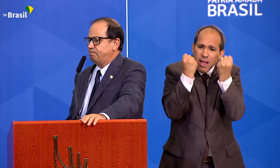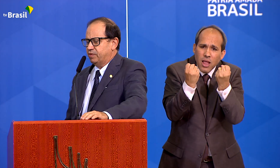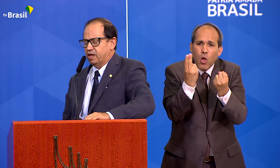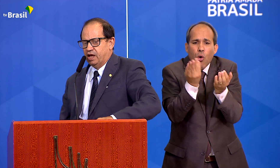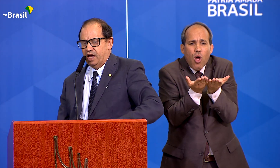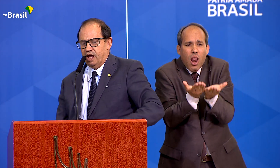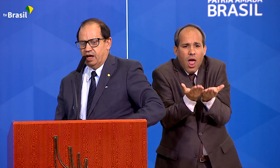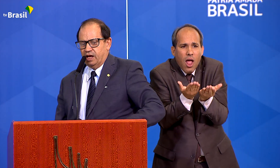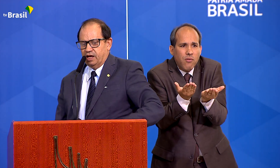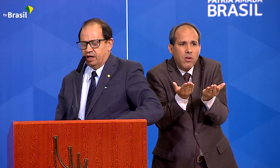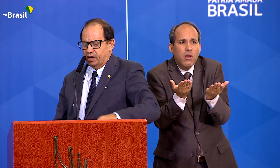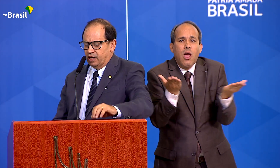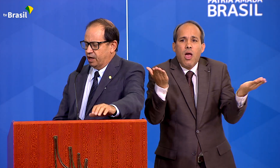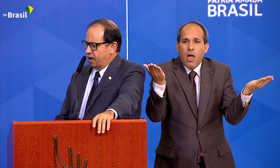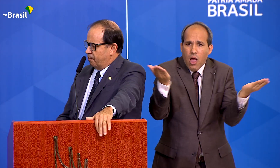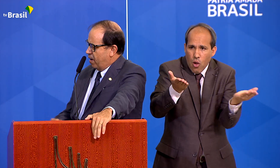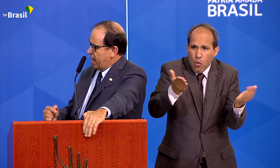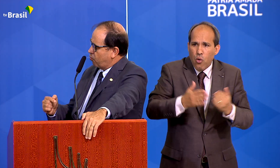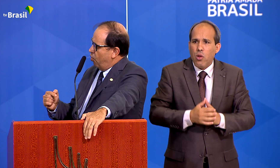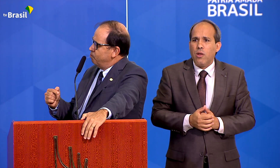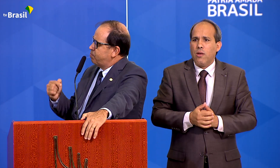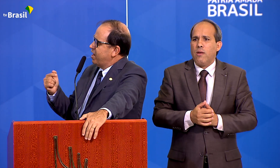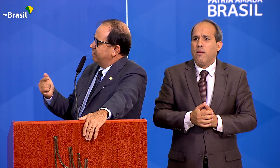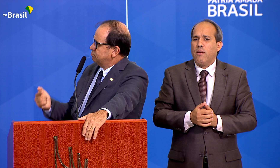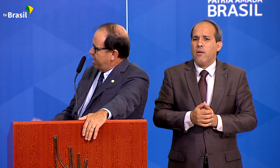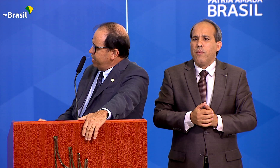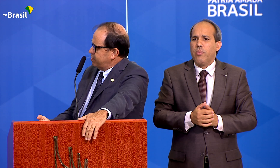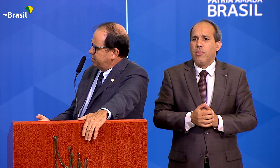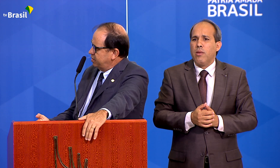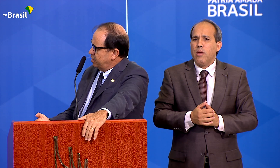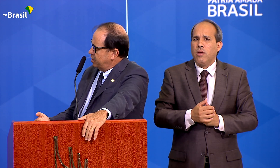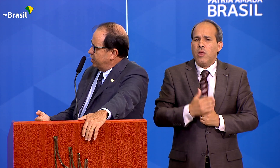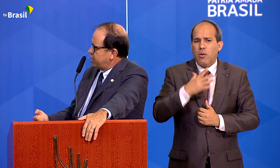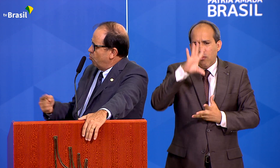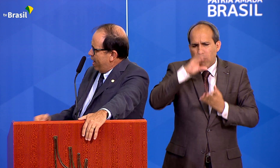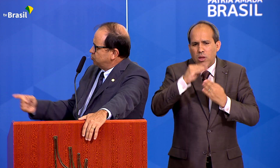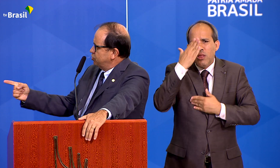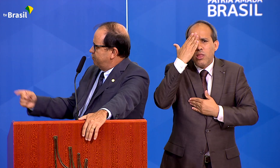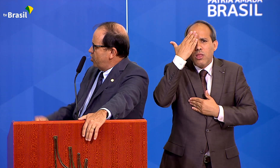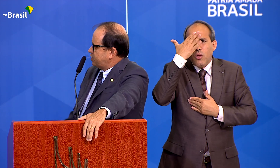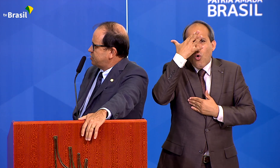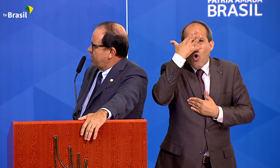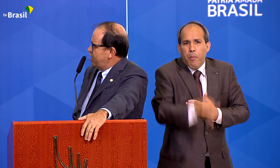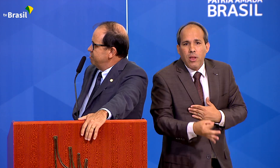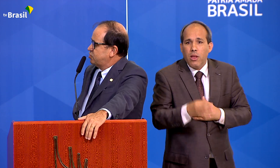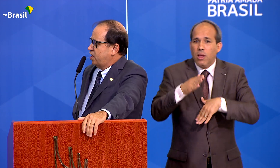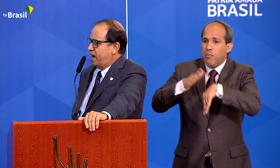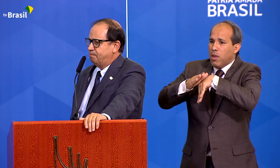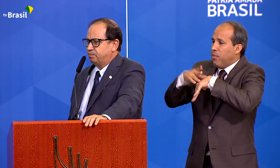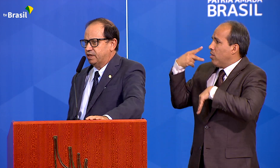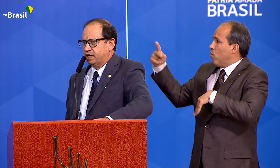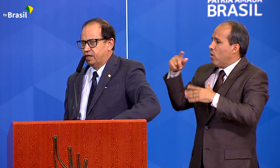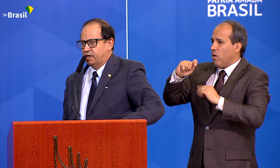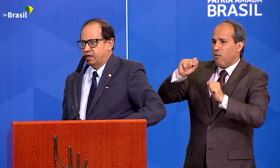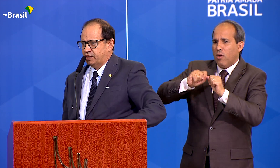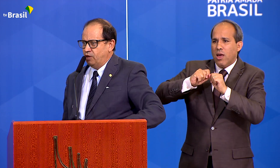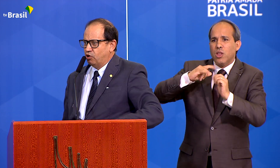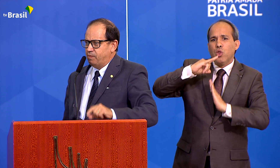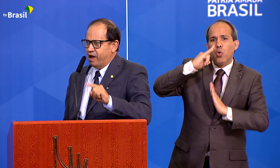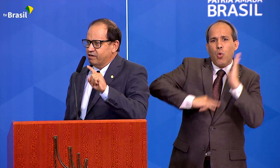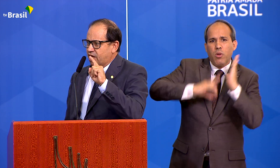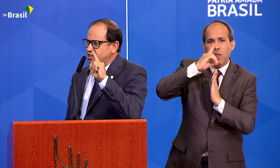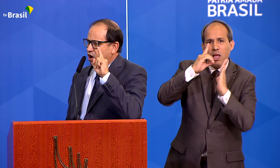chama agora e para compreender que o ato de vossa excelência